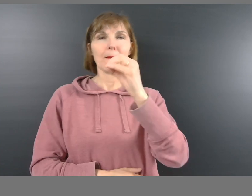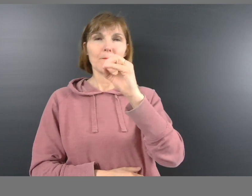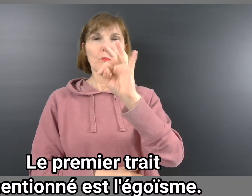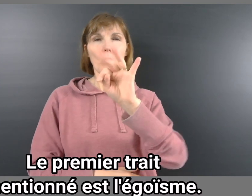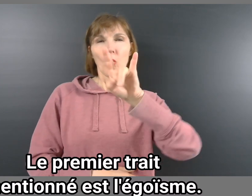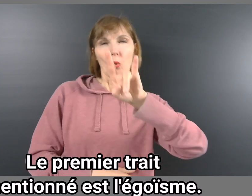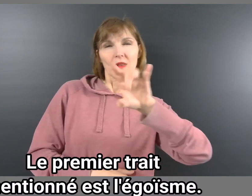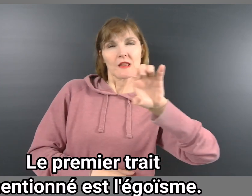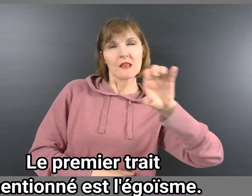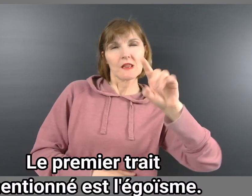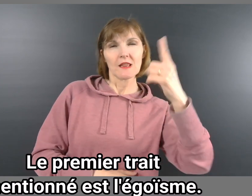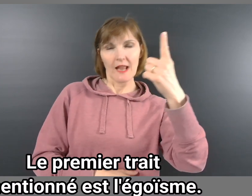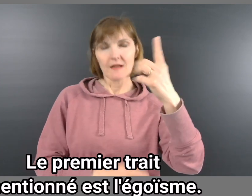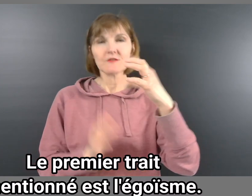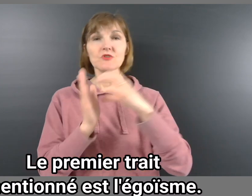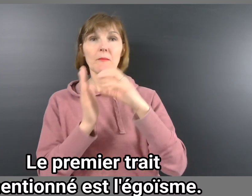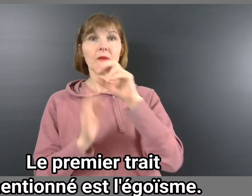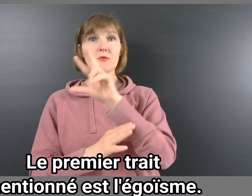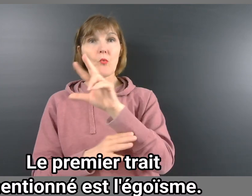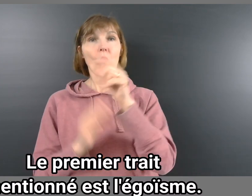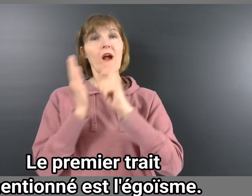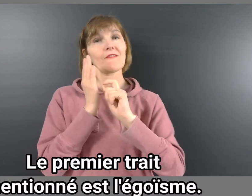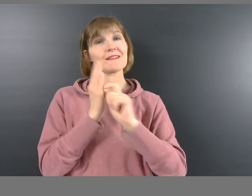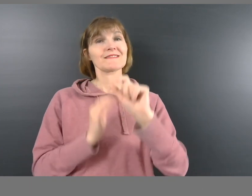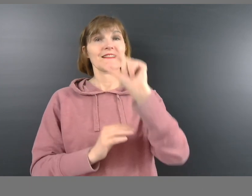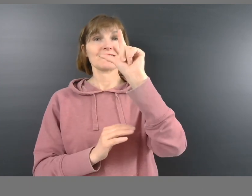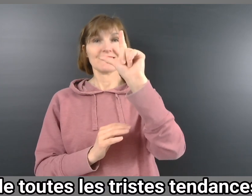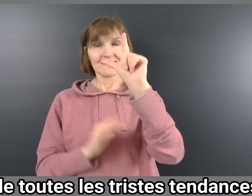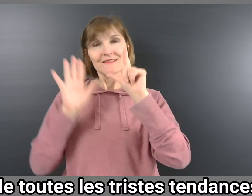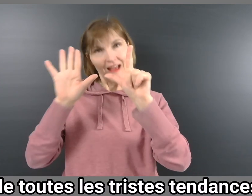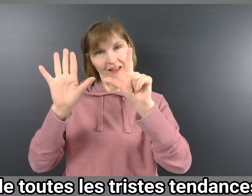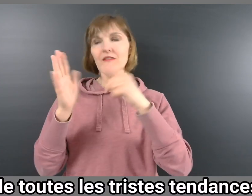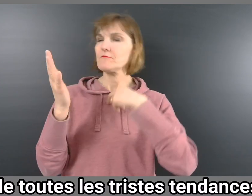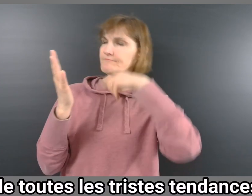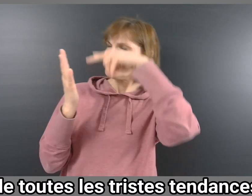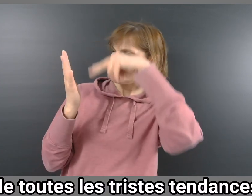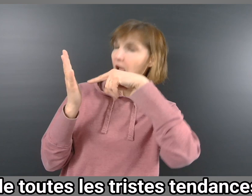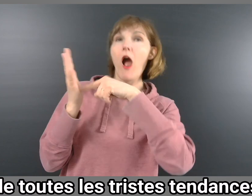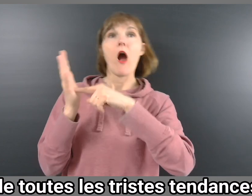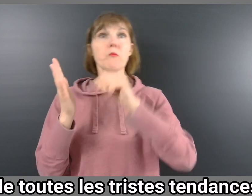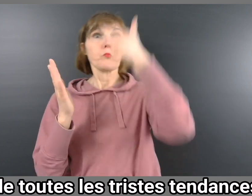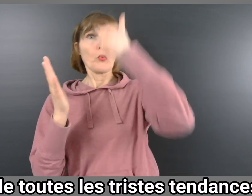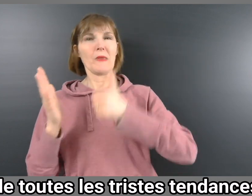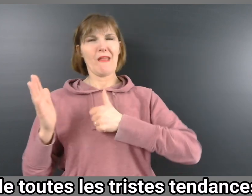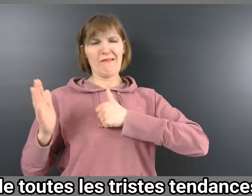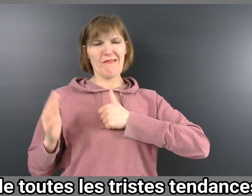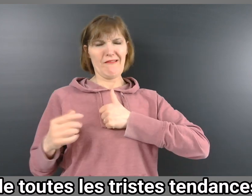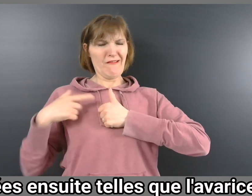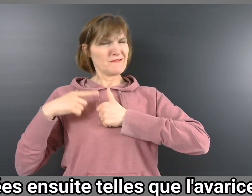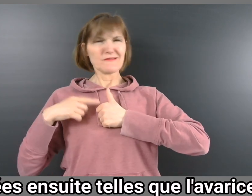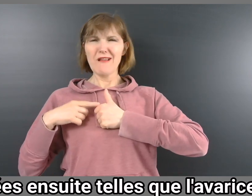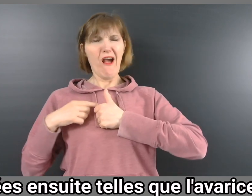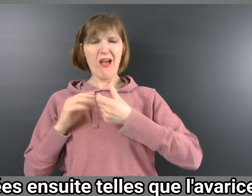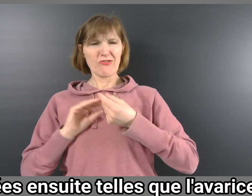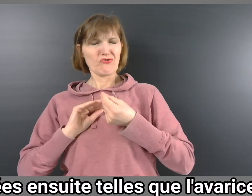le premier trait mentionné est l'égoïsme, source de toutes les tristes tendances énumérées